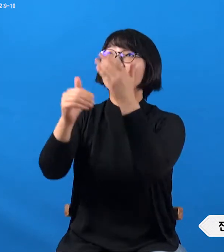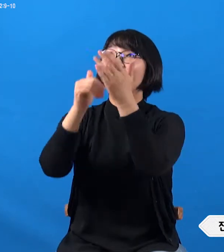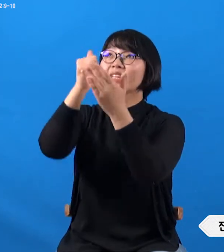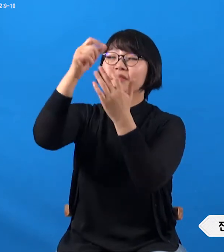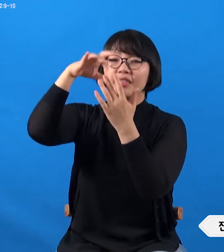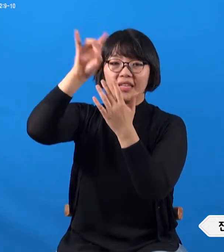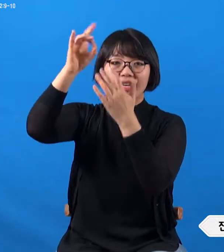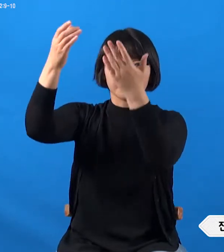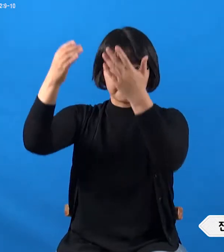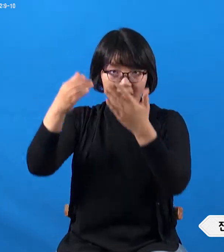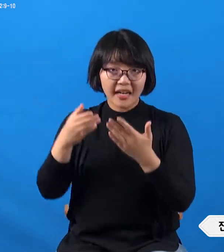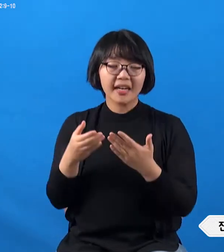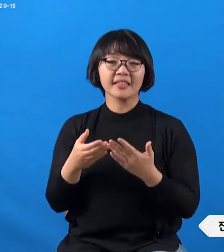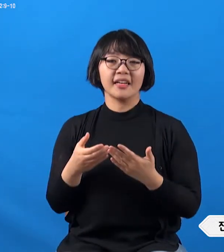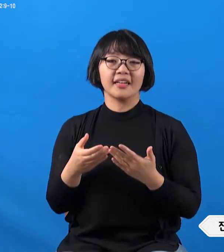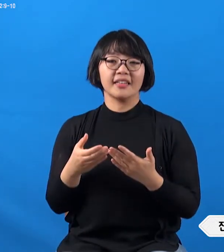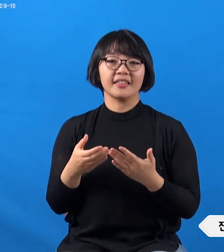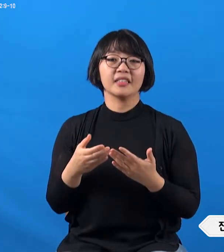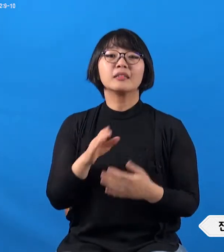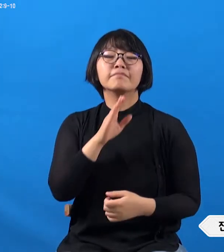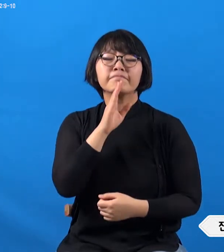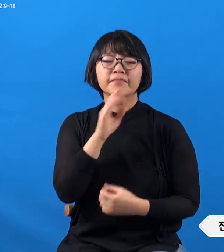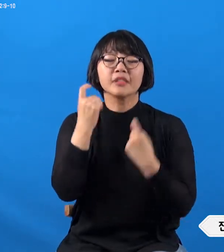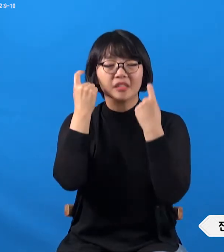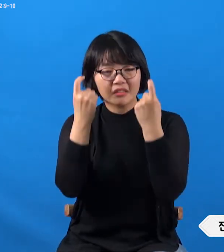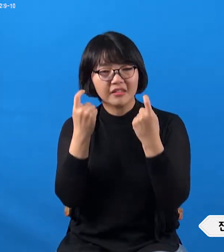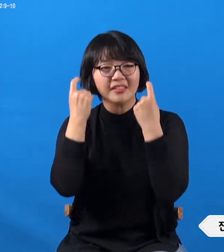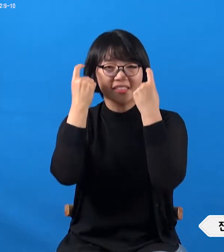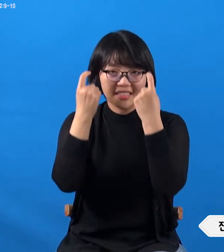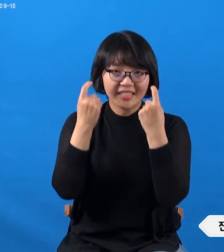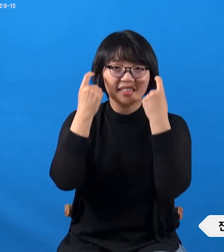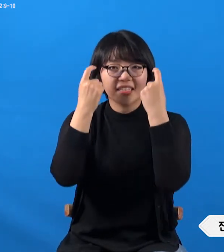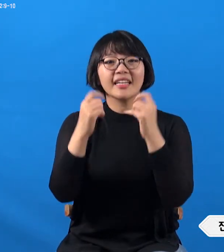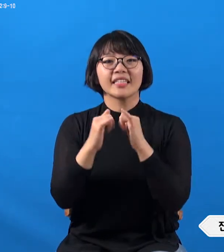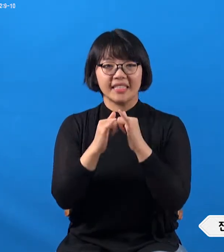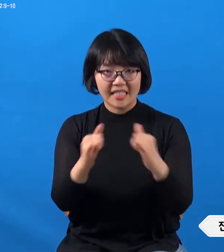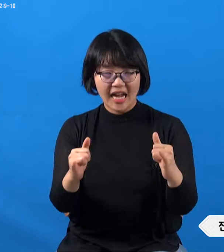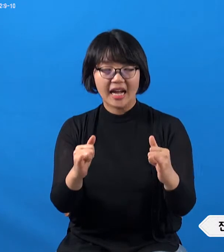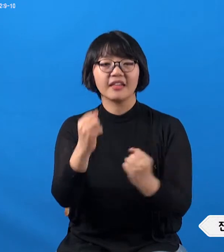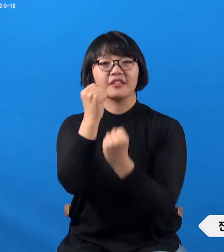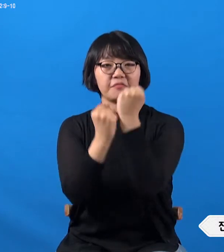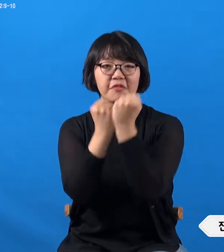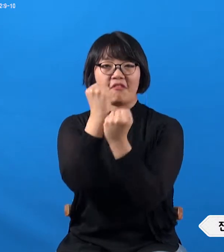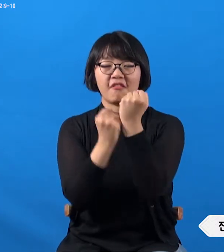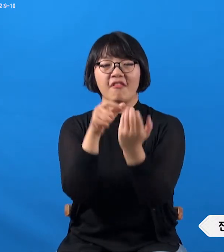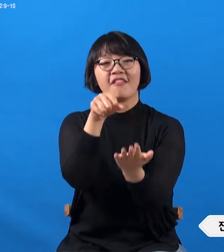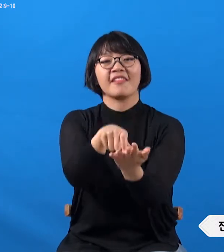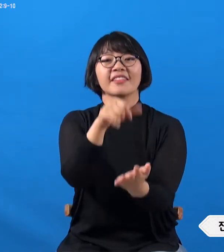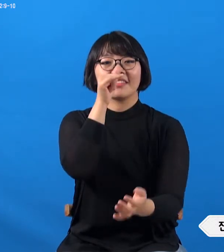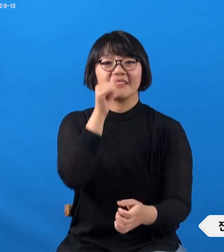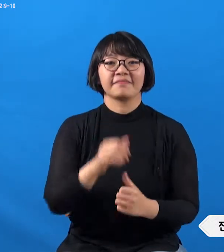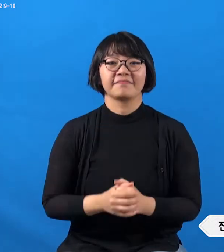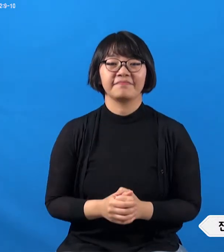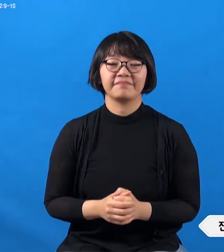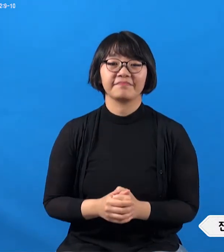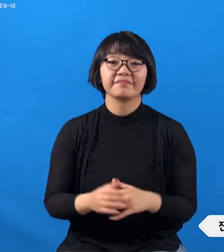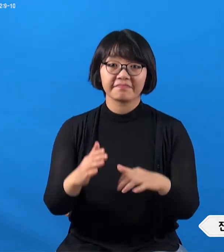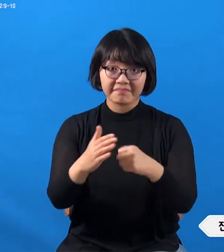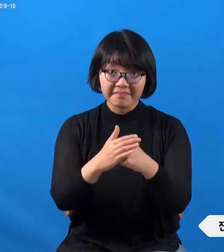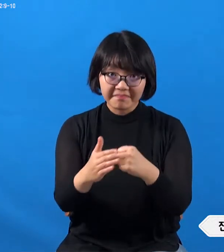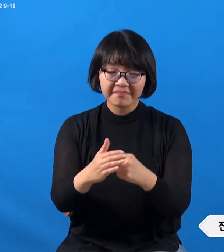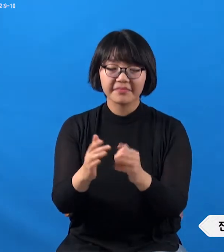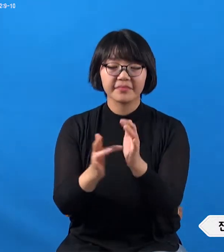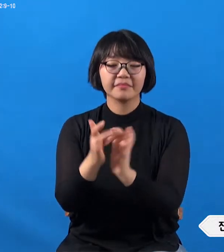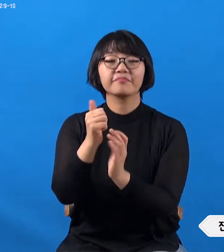하나님의 택하심을 받은 자, 바로 순례자의 모습을 우리 가운데 말씀하고 있습니다.